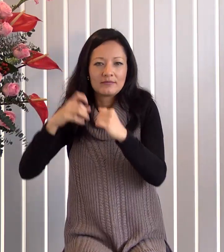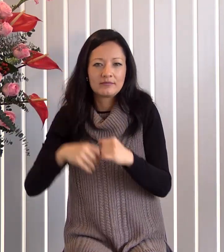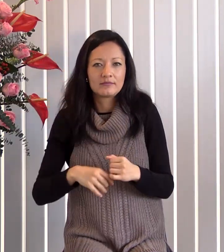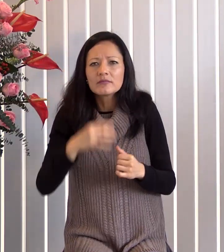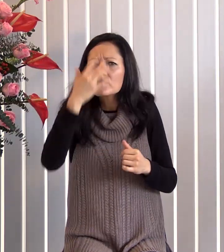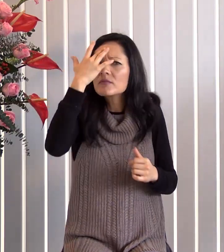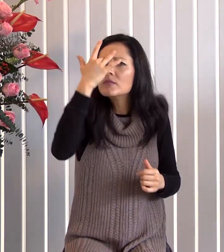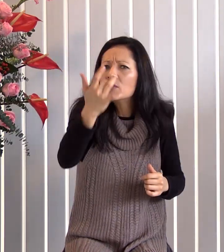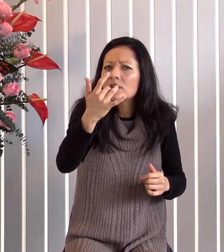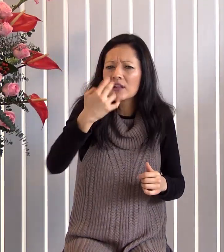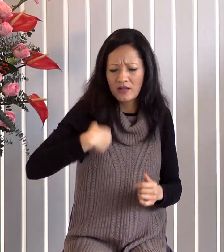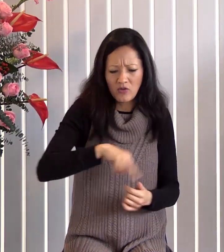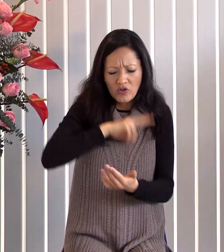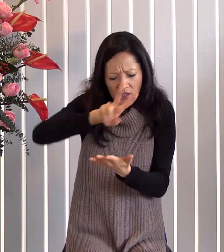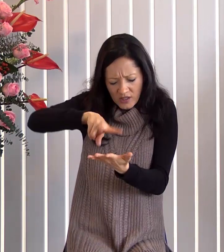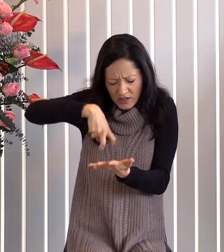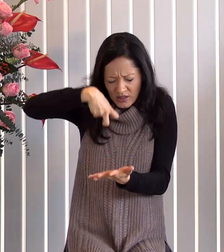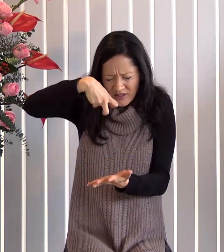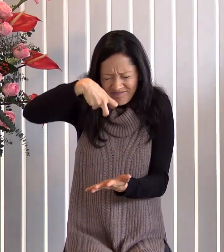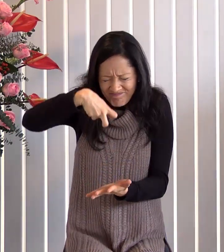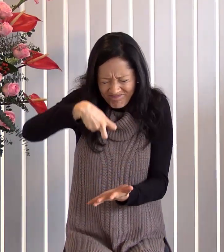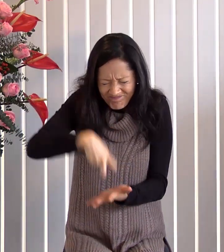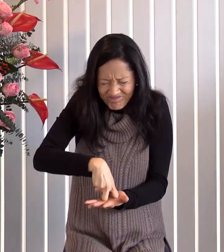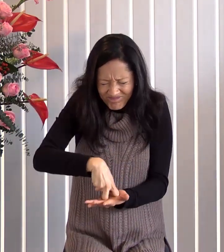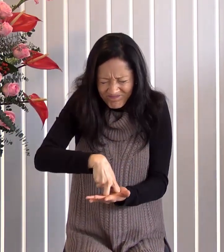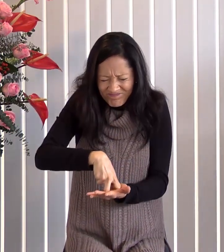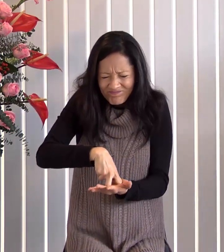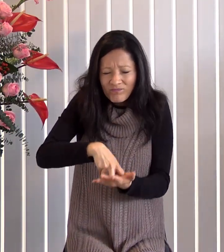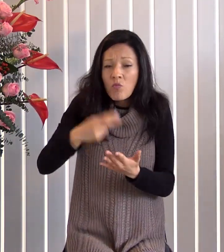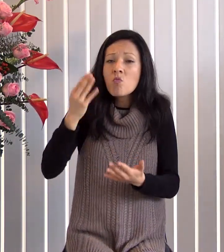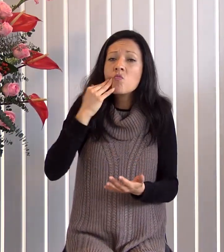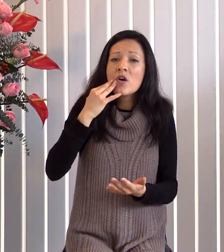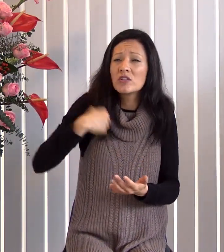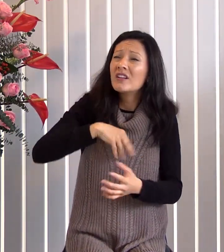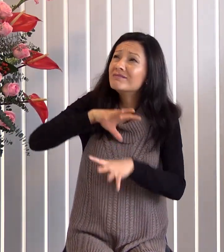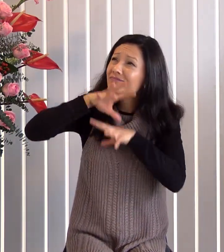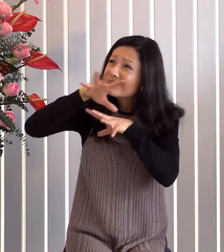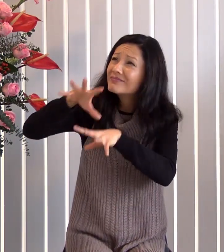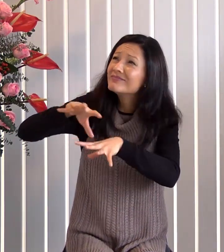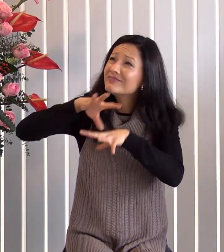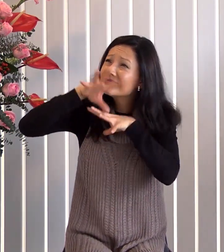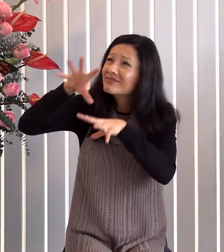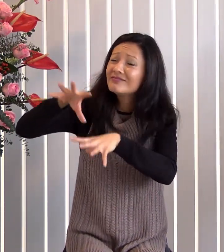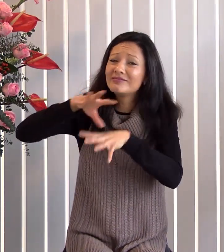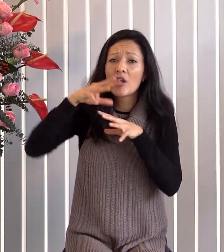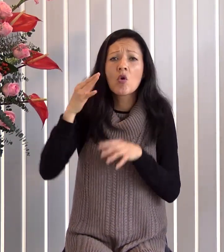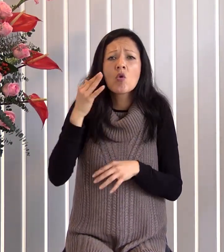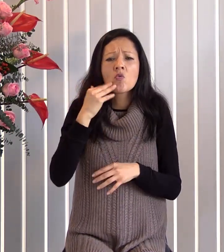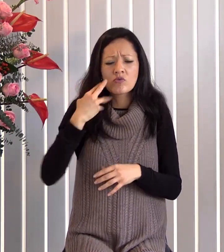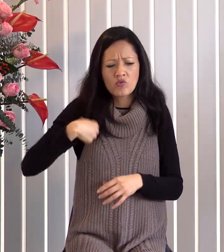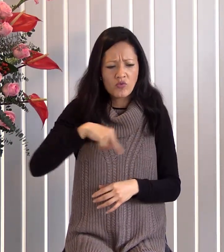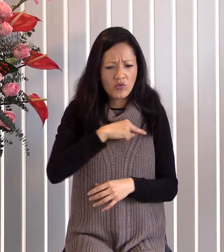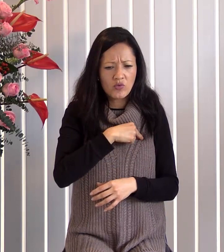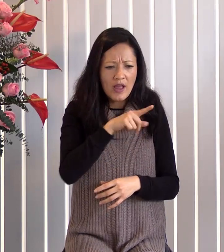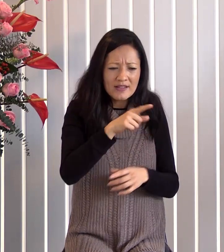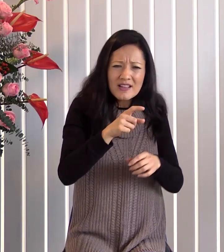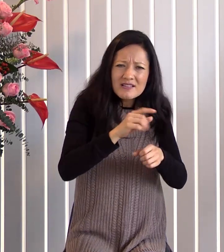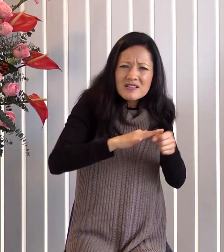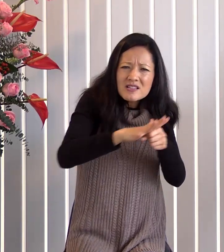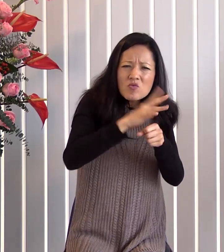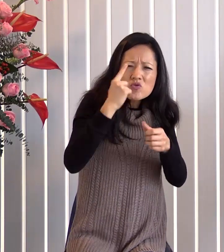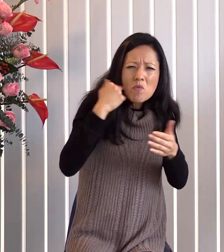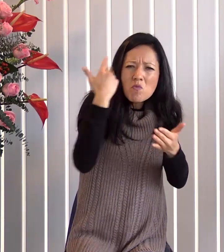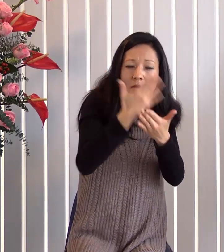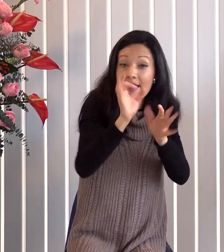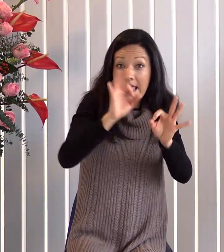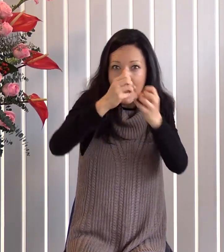cuando nosotros nos arrodillamos, cuando nosotros clamamos, cuando nosotros en medio de la prueba no